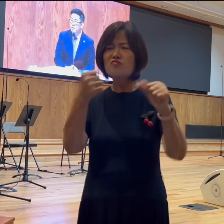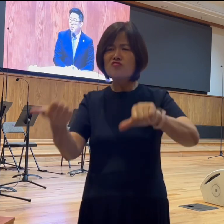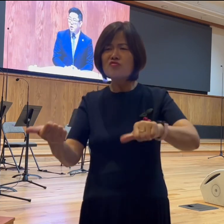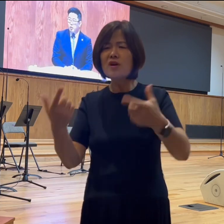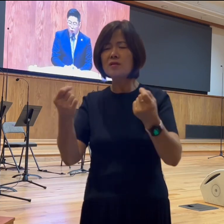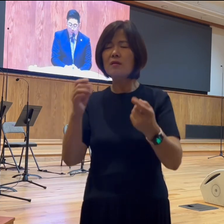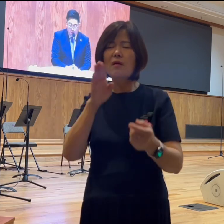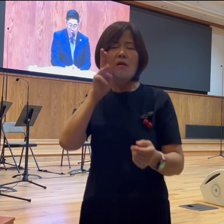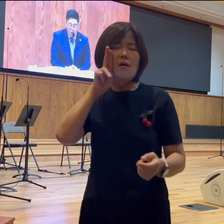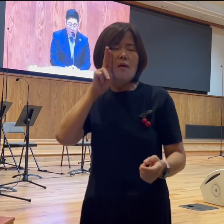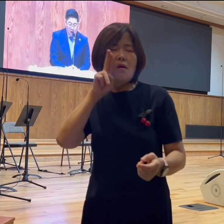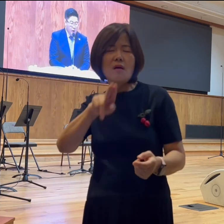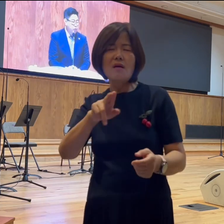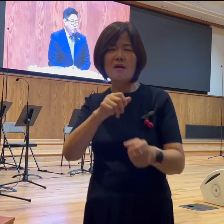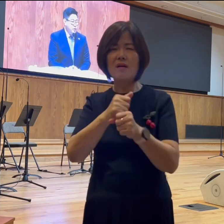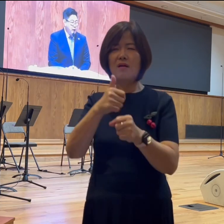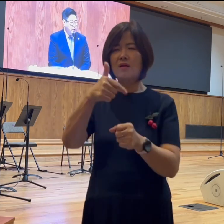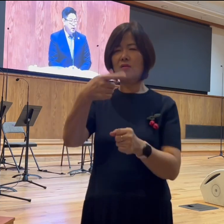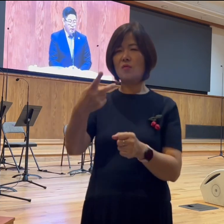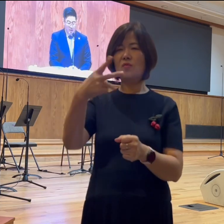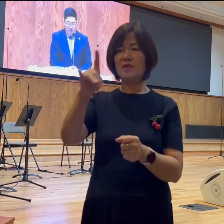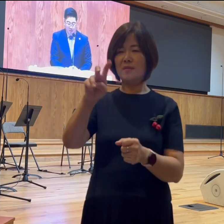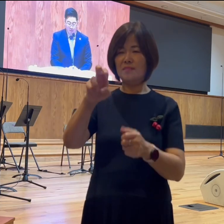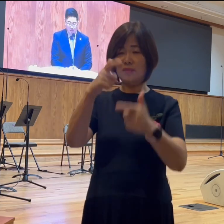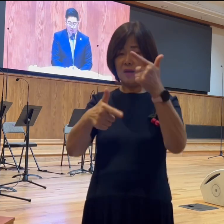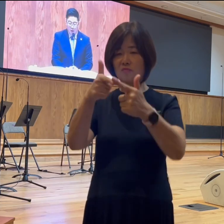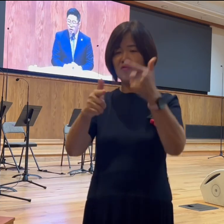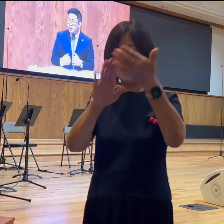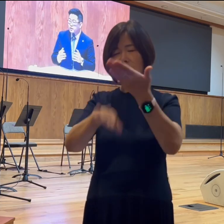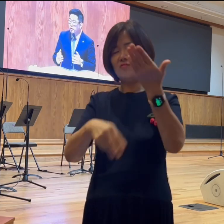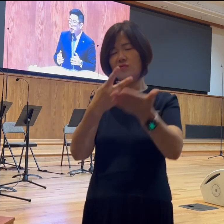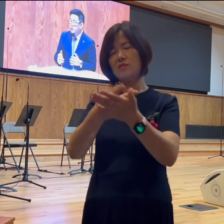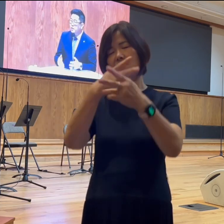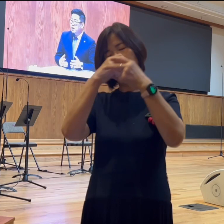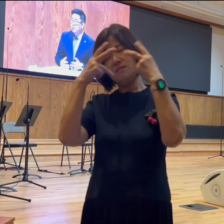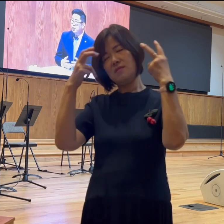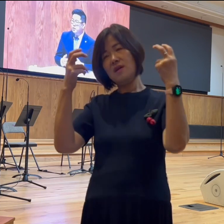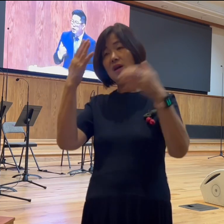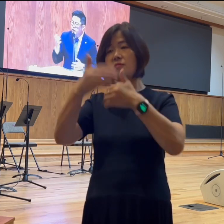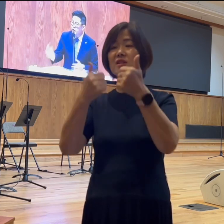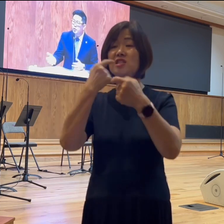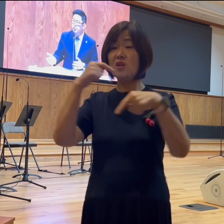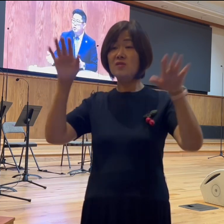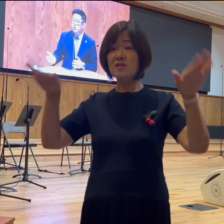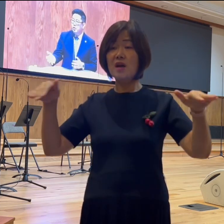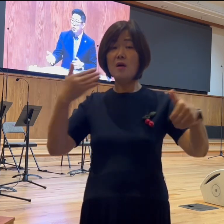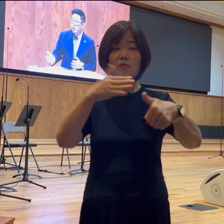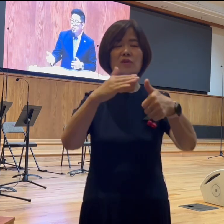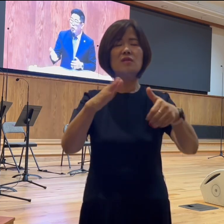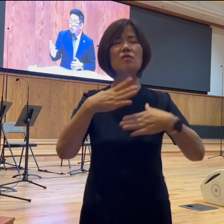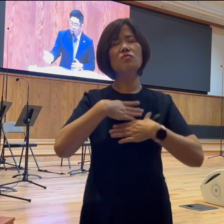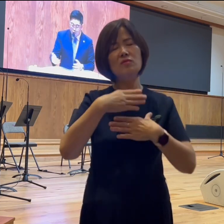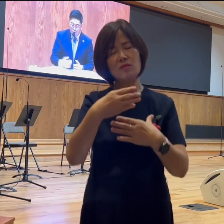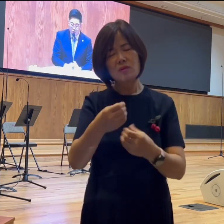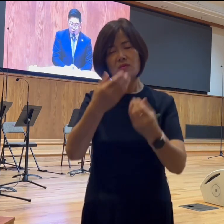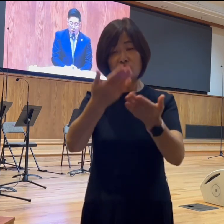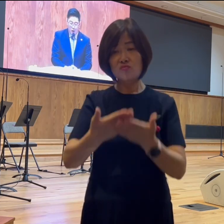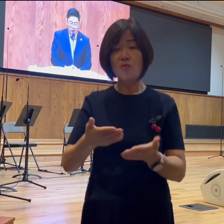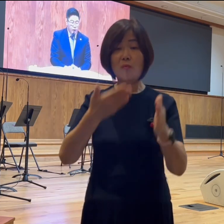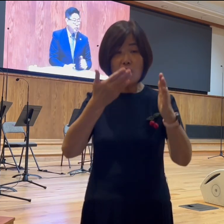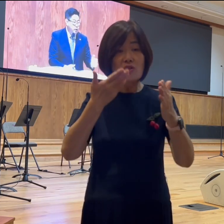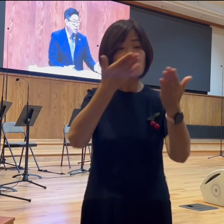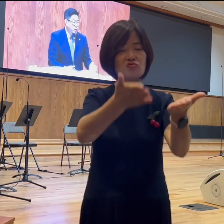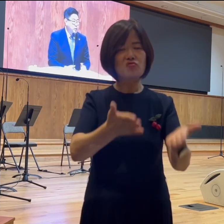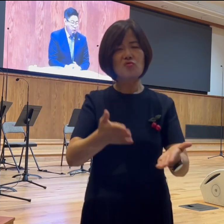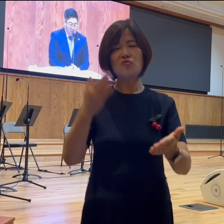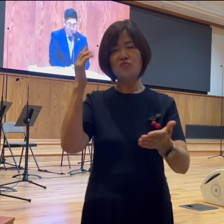기진해서 로뎀나무 아래 누워서 잘 때 하나님께서 천사를 보내서 그에게 쉼을 주시죠. 먹을 것을 주시죠. 그리고